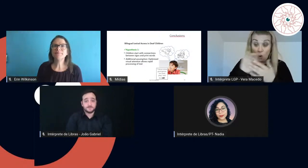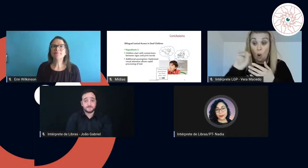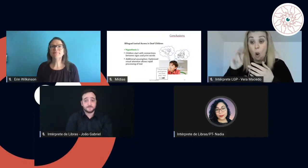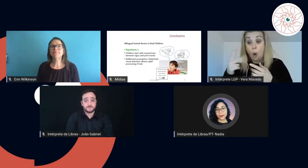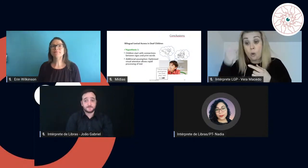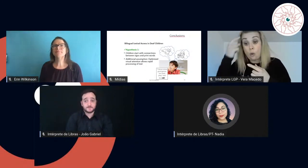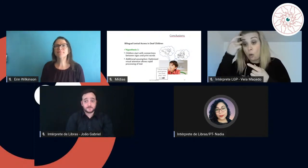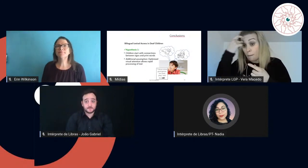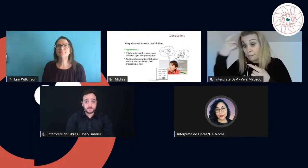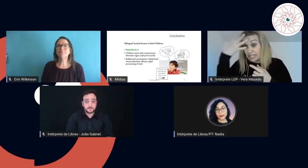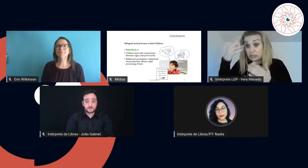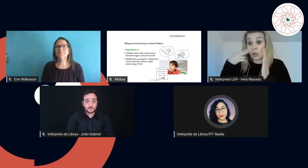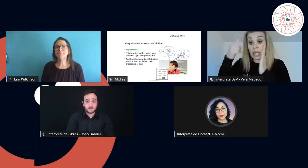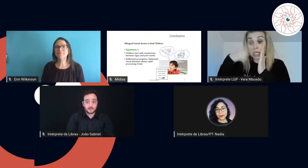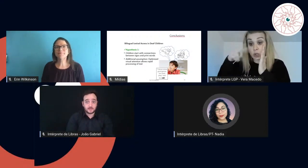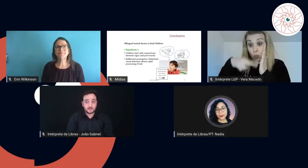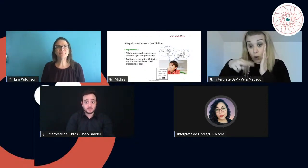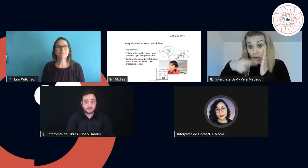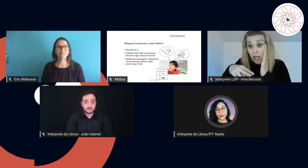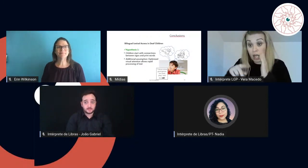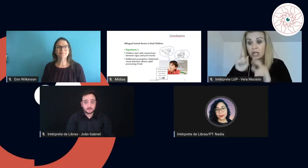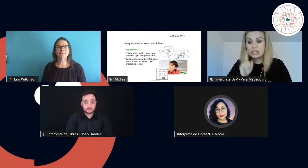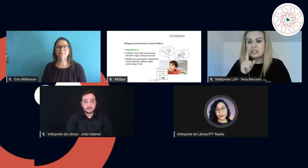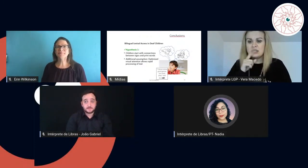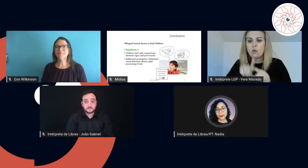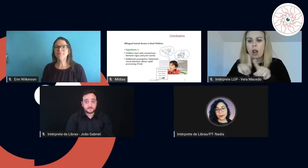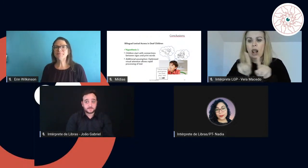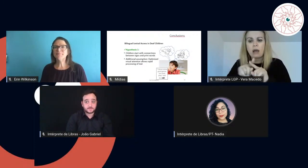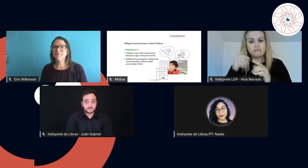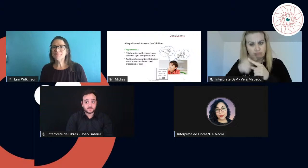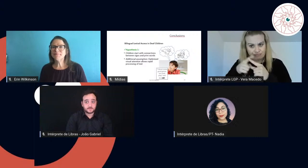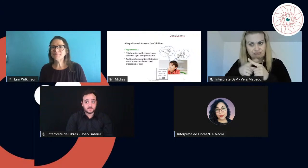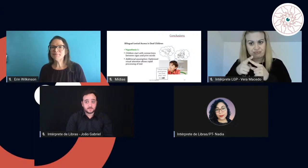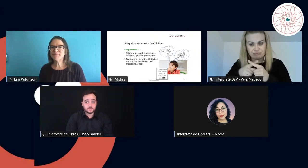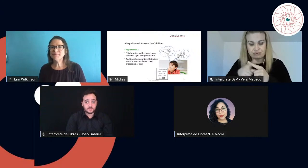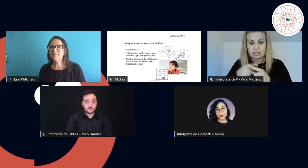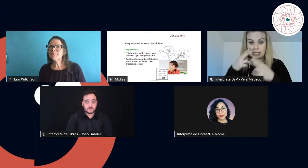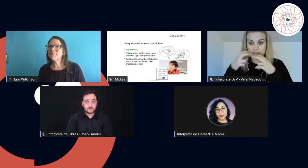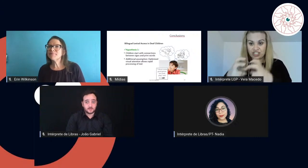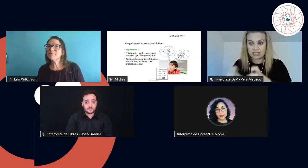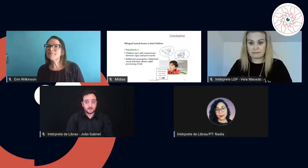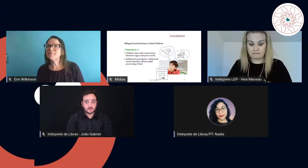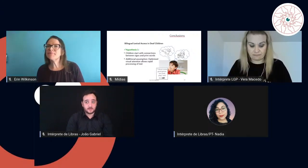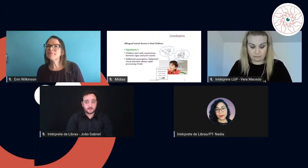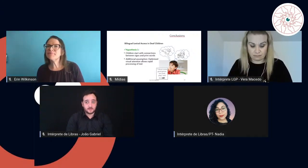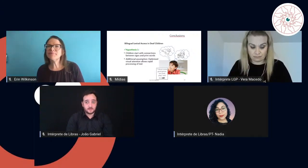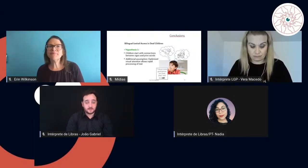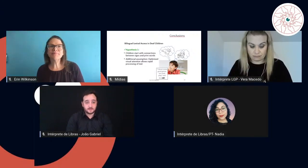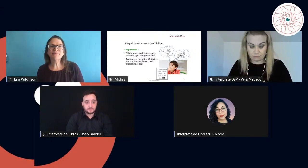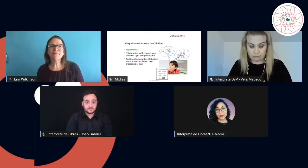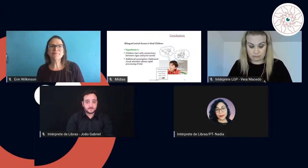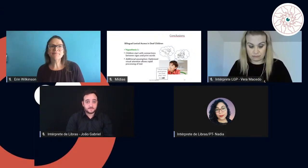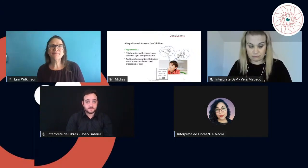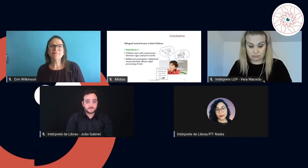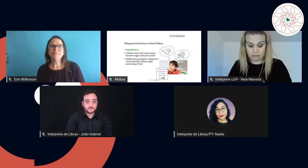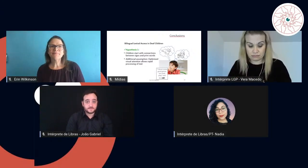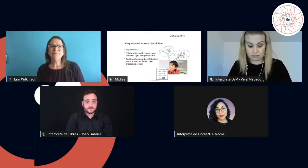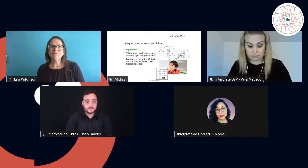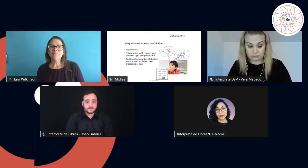compreensão leitora e isso foi um fator bem interessante da pesquisa. Pode passar, por favor.